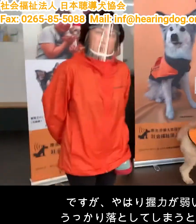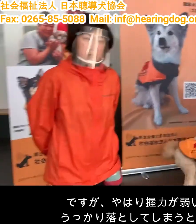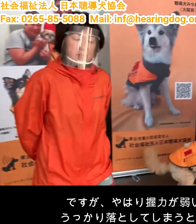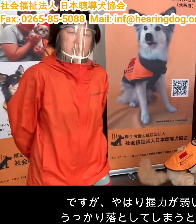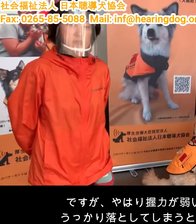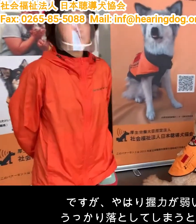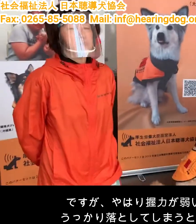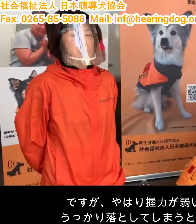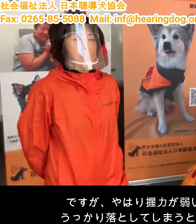しれません。